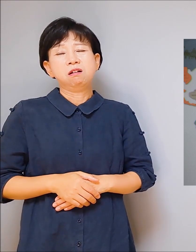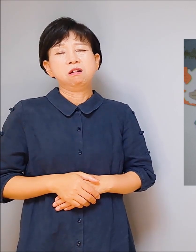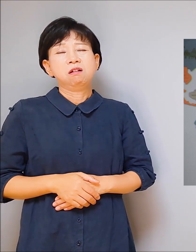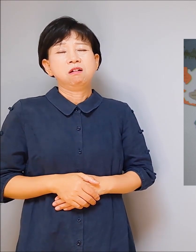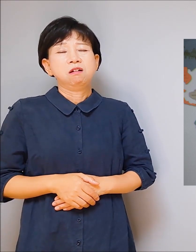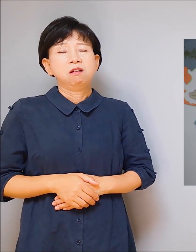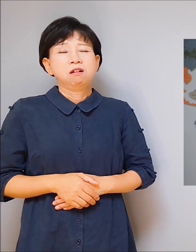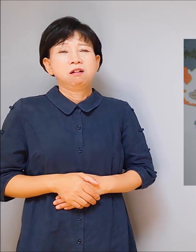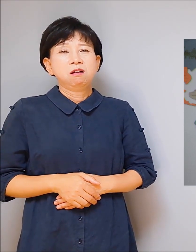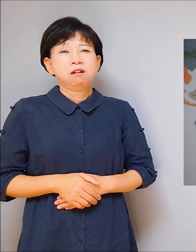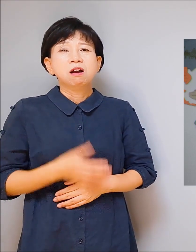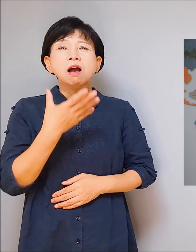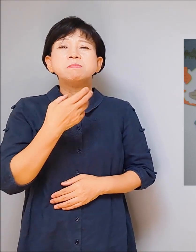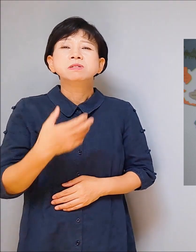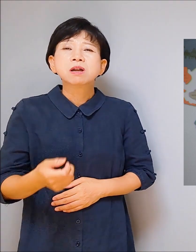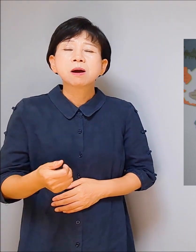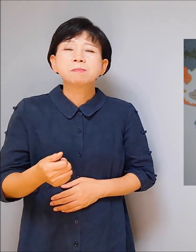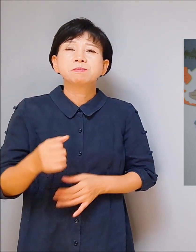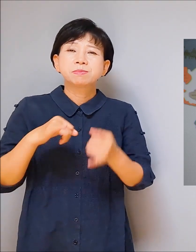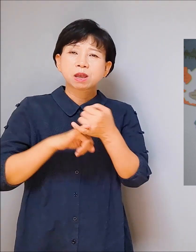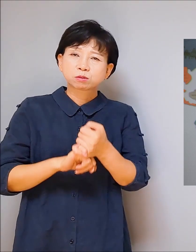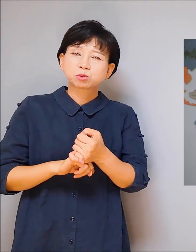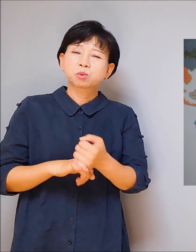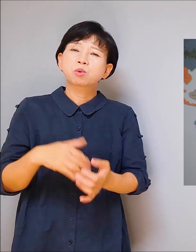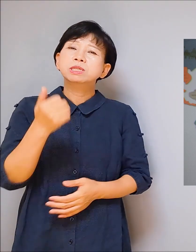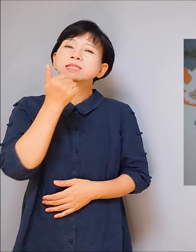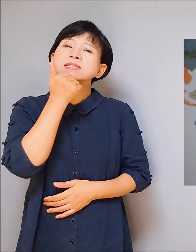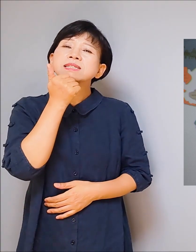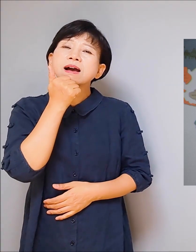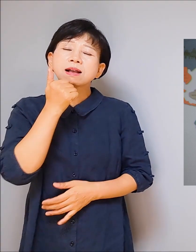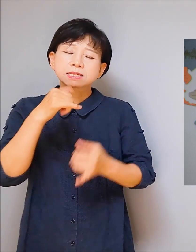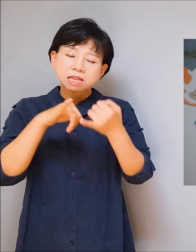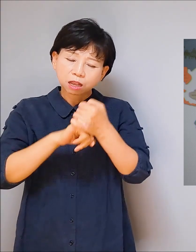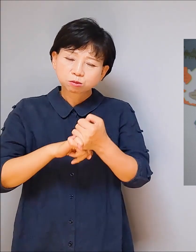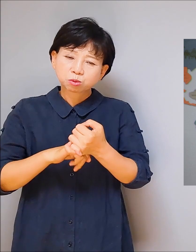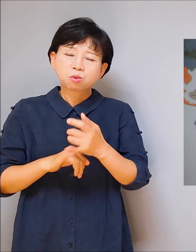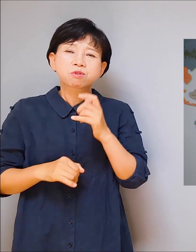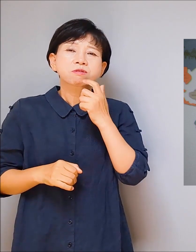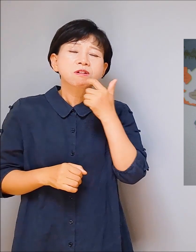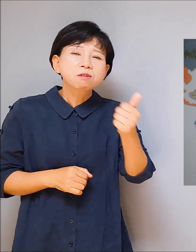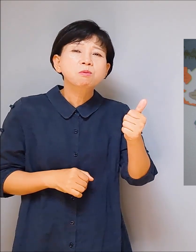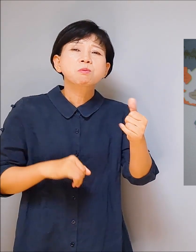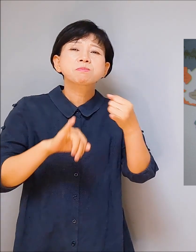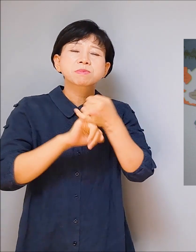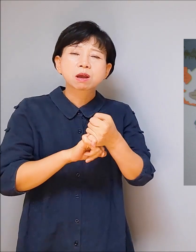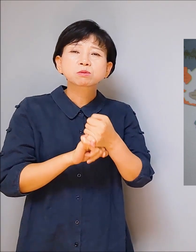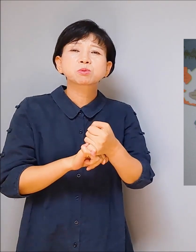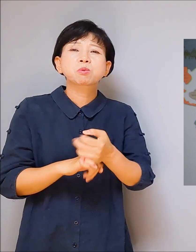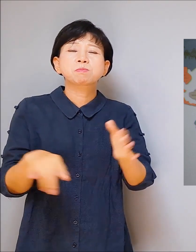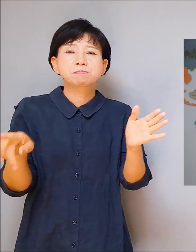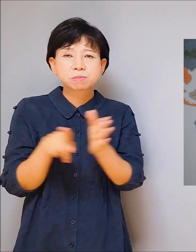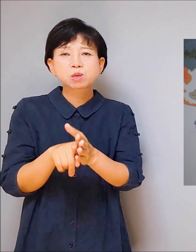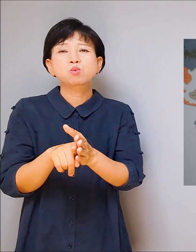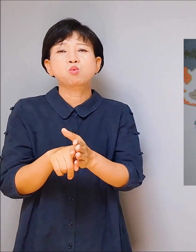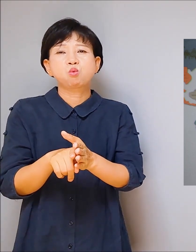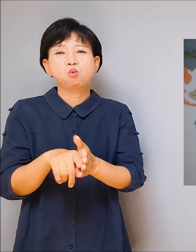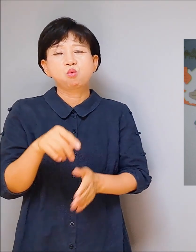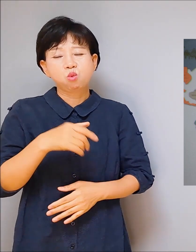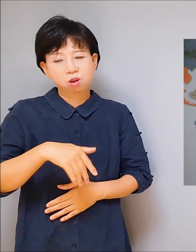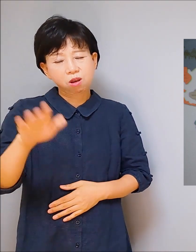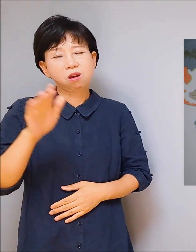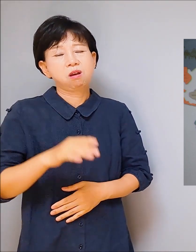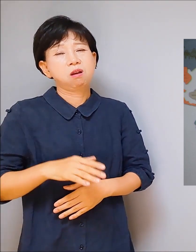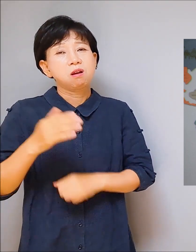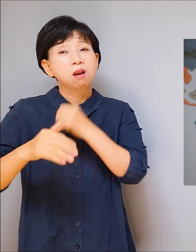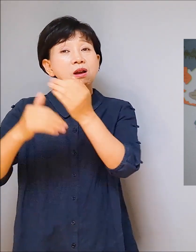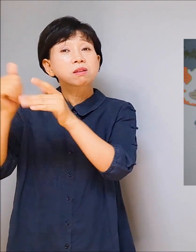베델에서 하나님과 이 야곱이 한 약속, 그 언약을 믿고 그의 길을 가는 거지. 그러니 하나님이 더 좋은